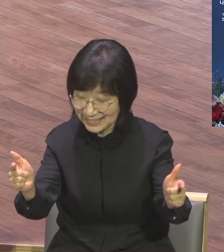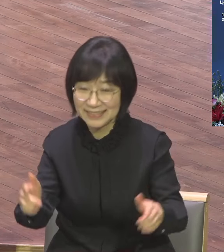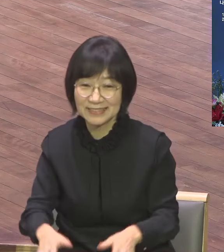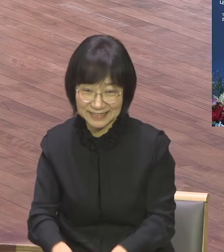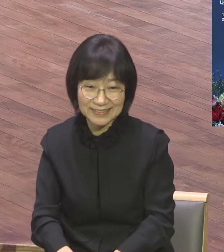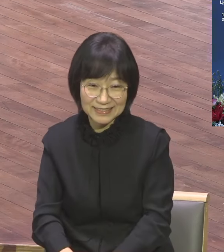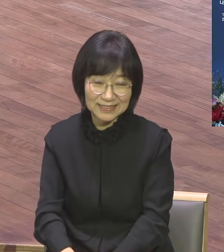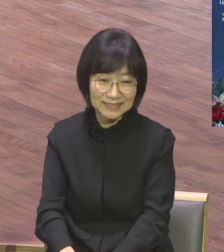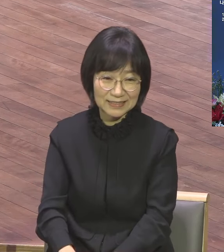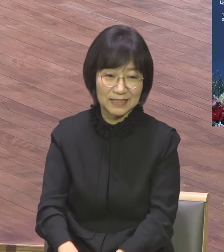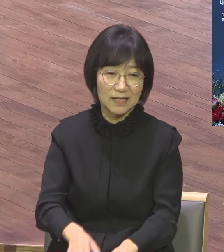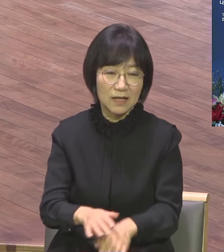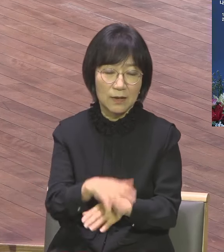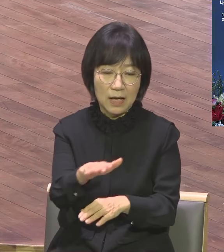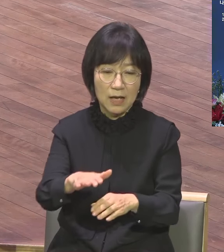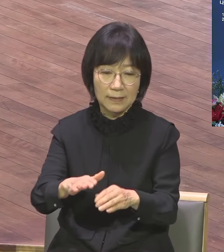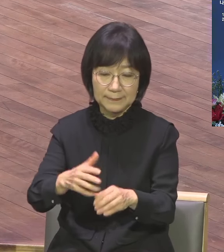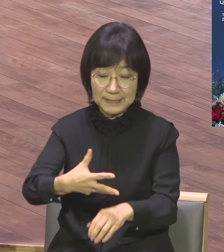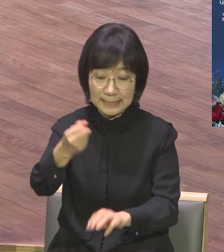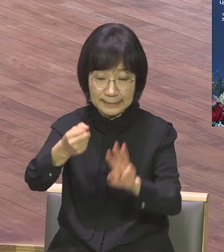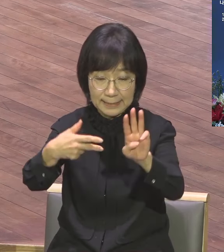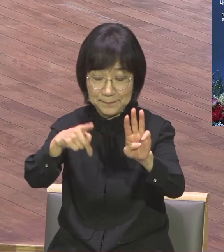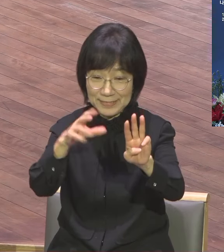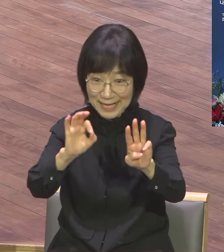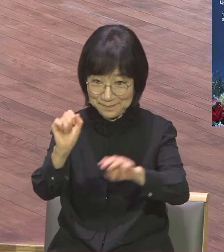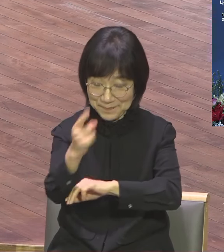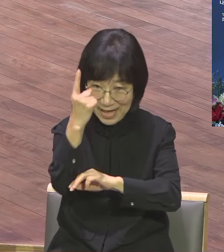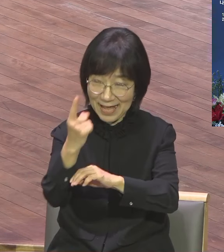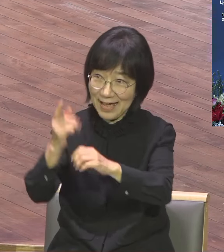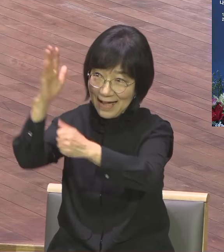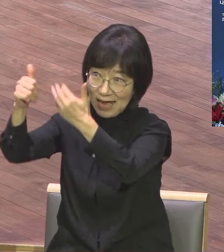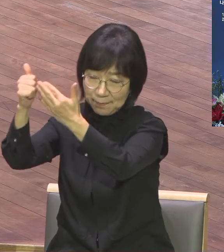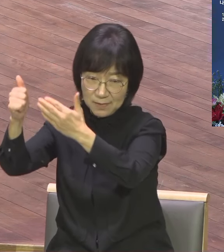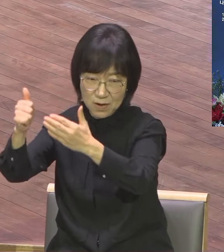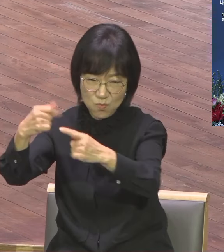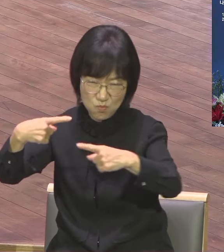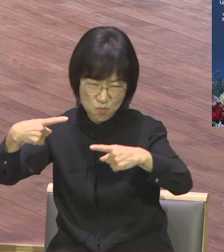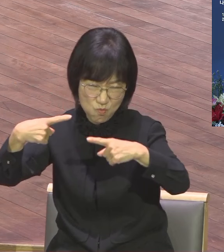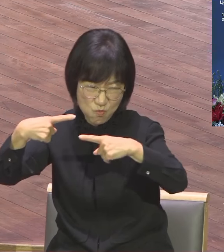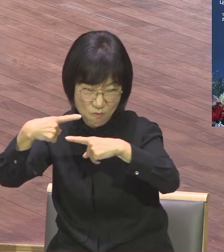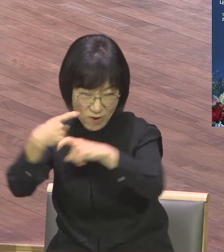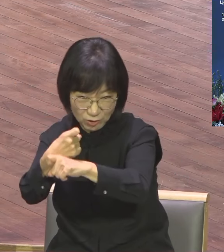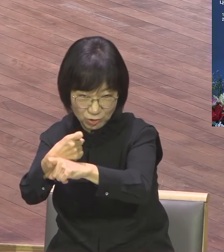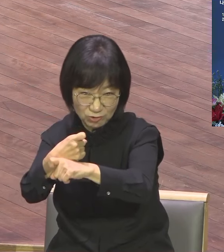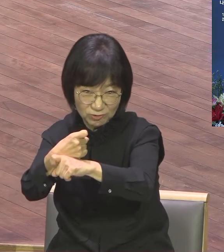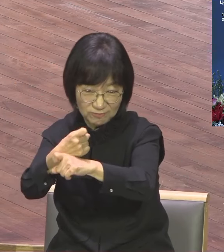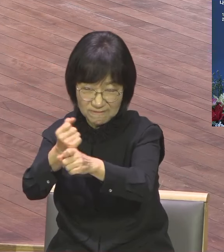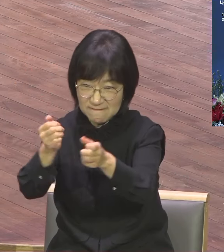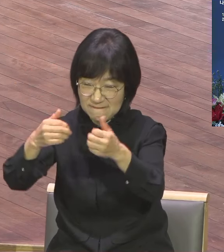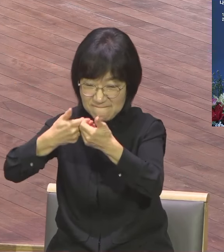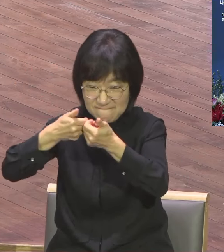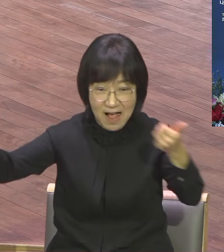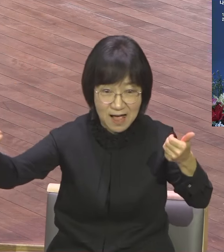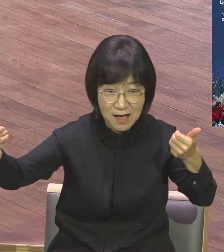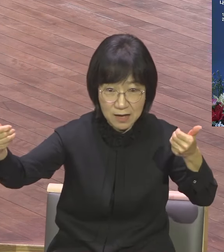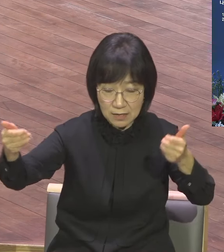이 벽을 하나님과 원수 관계 다 이렇게 와 서로 원수 관계인데 이 벽을 이